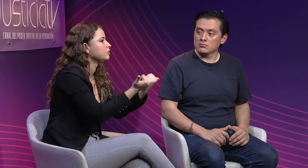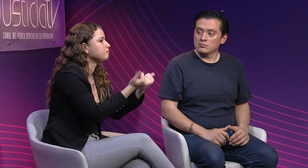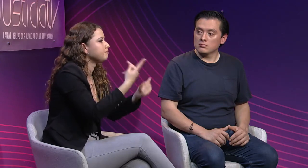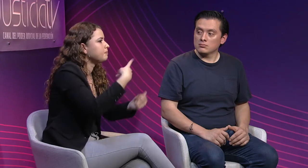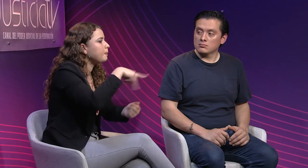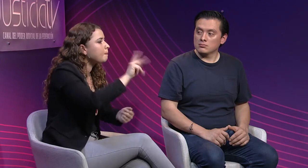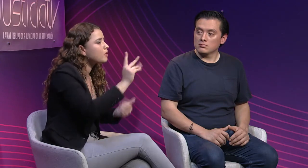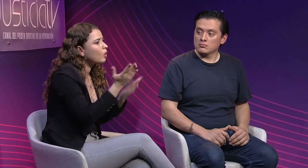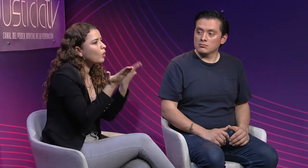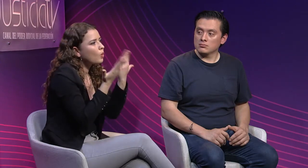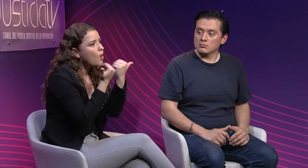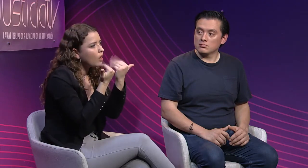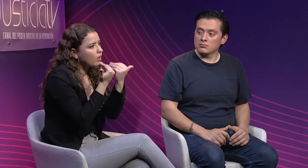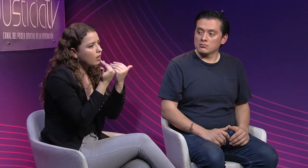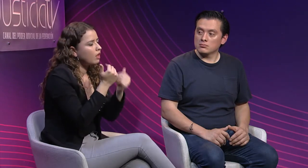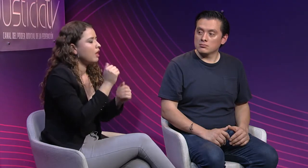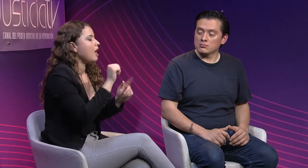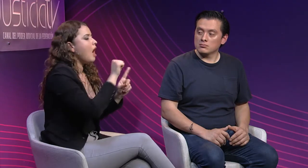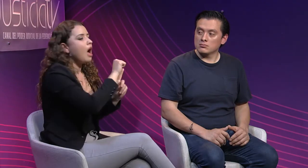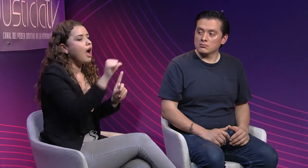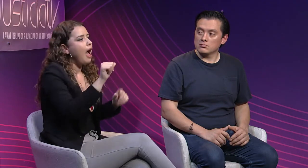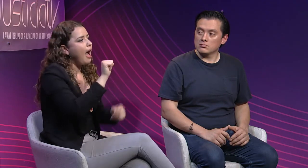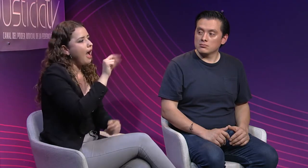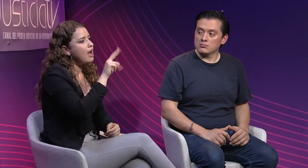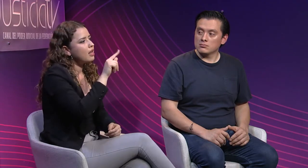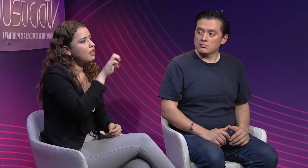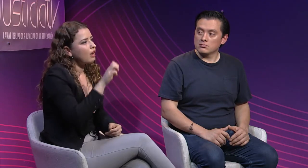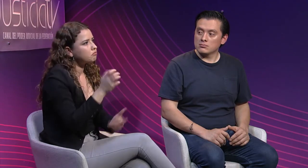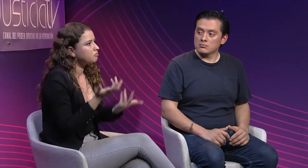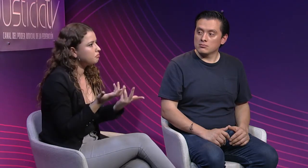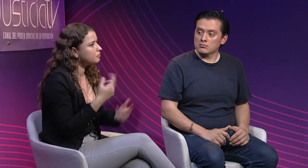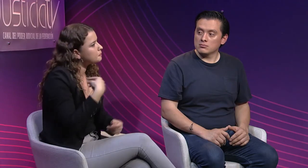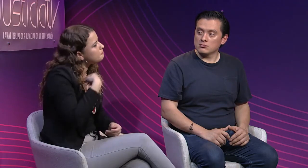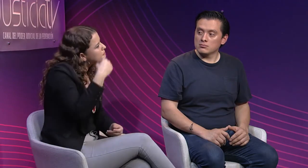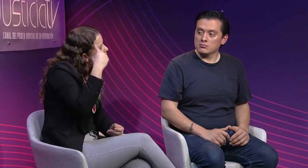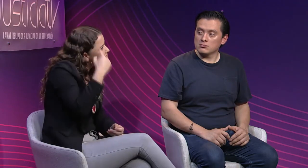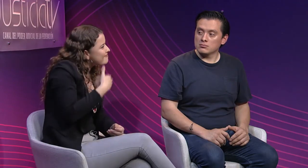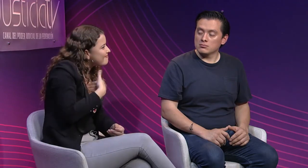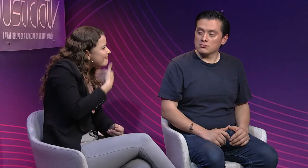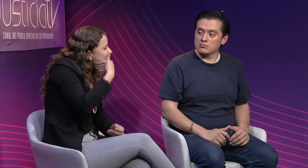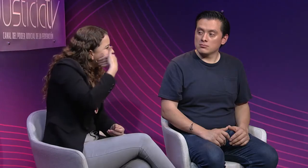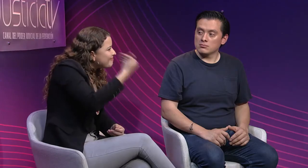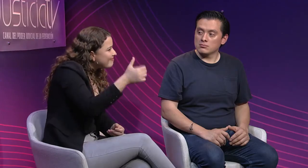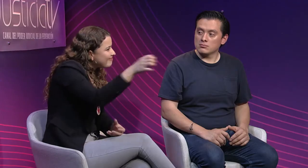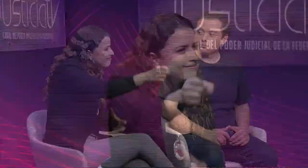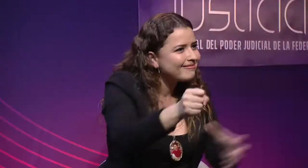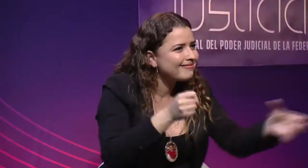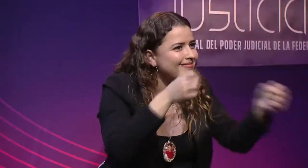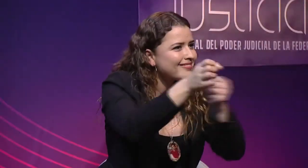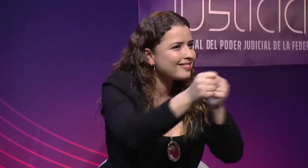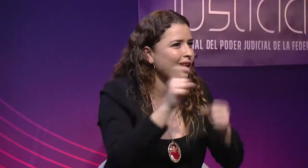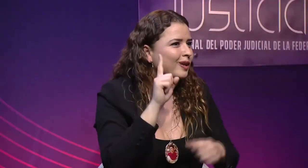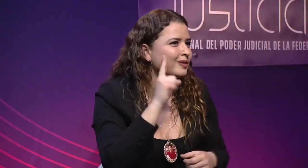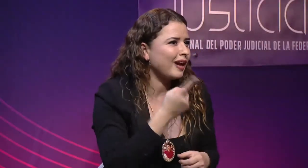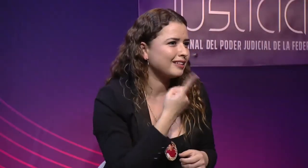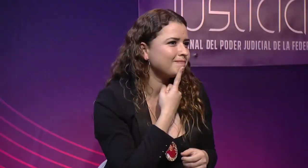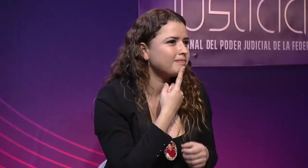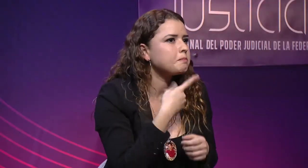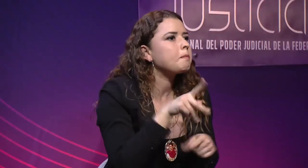creo que a veces hay ciertas limitantes en cuanto al arte. A mí me gustaría como traer a más